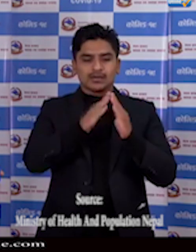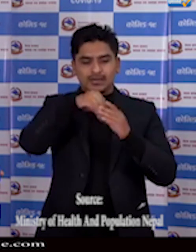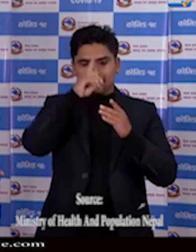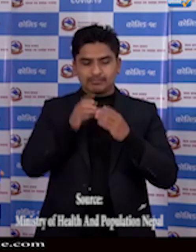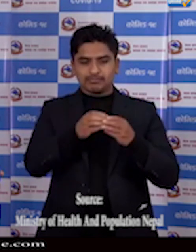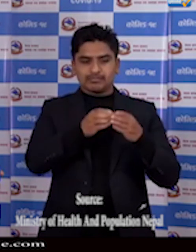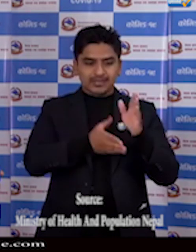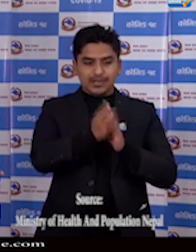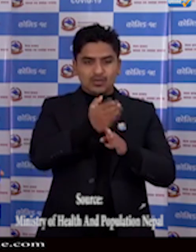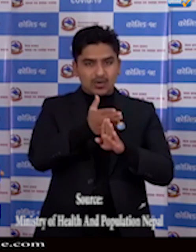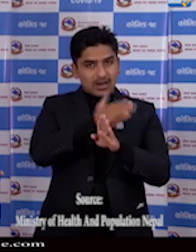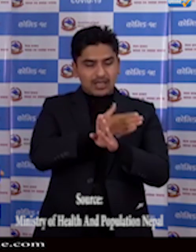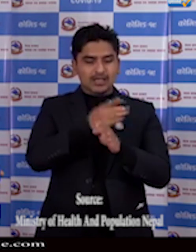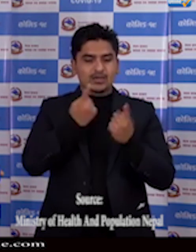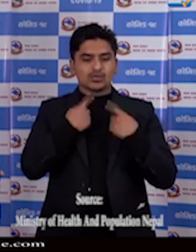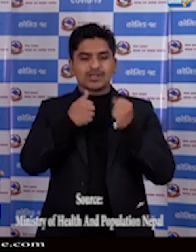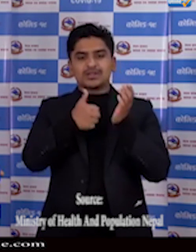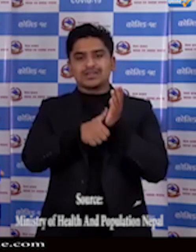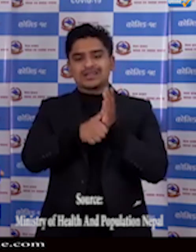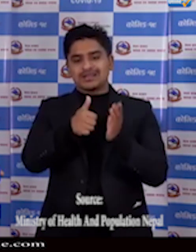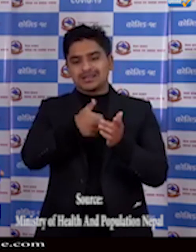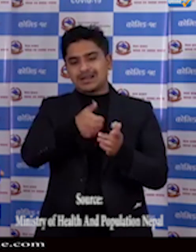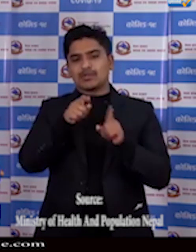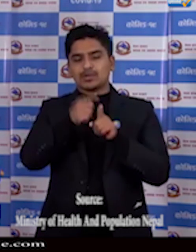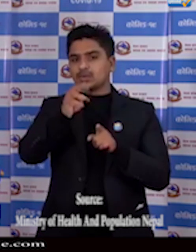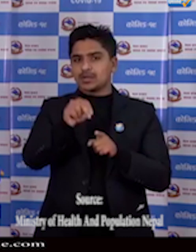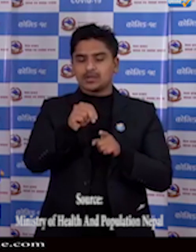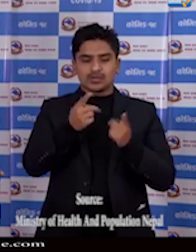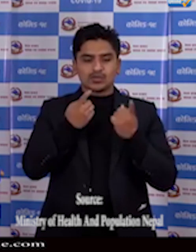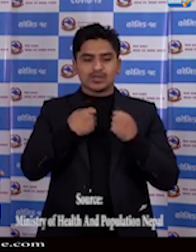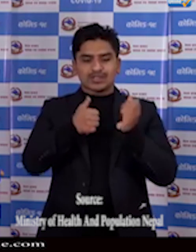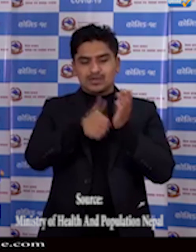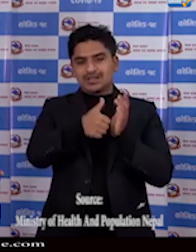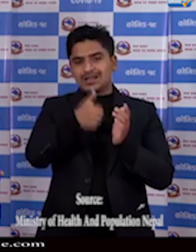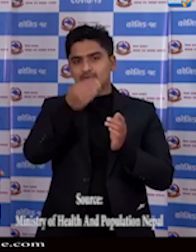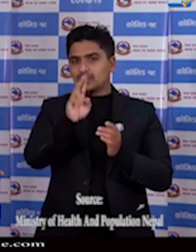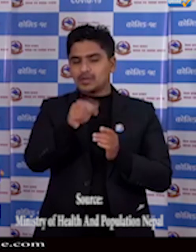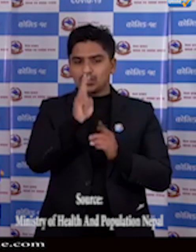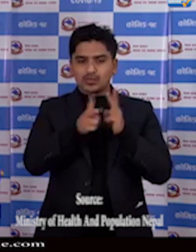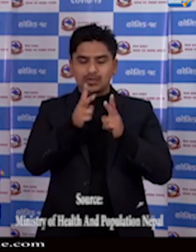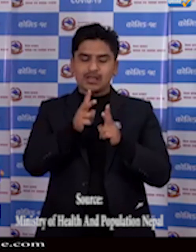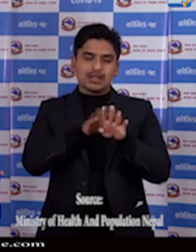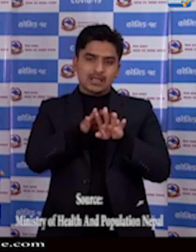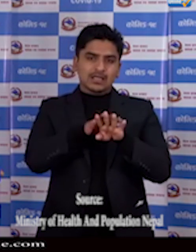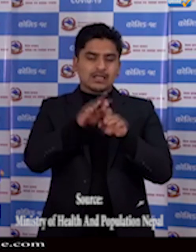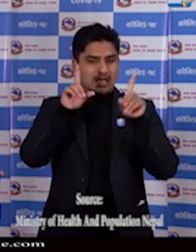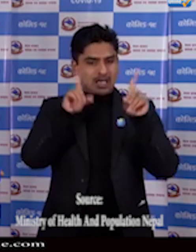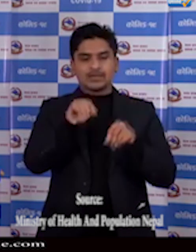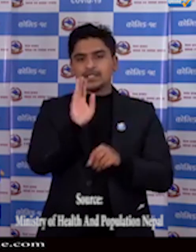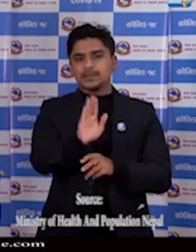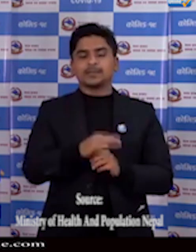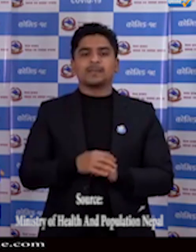क्वारेन्टाइनमा जानुभन्दा पहिला स्वास्थ्यको जाँच राम्रोसँग हुनुपर्छ, स्वास्थ्य परीक्षण राम्रो हुनुपर्छ। यो कुरा एकदमै जरुरी